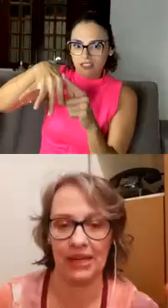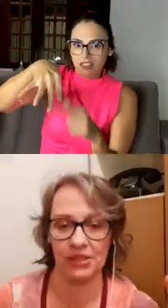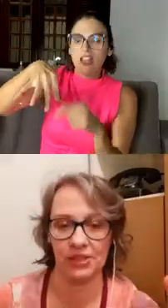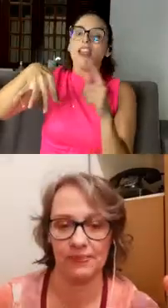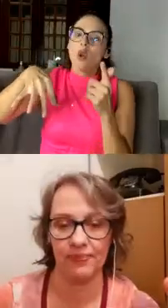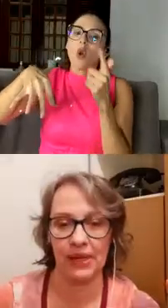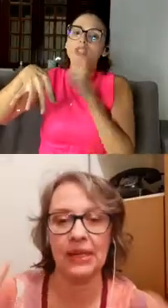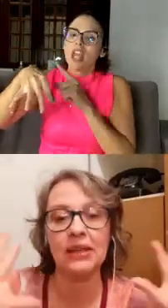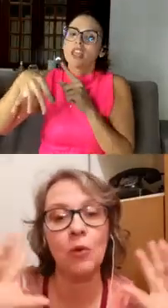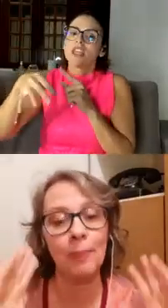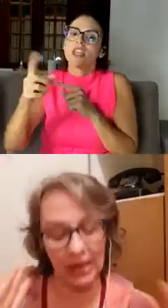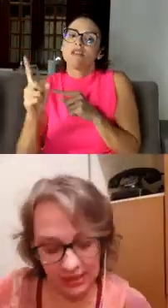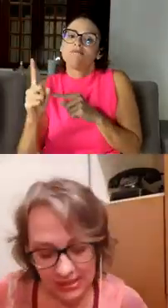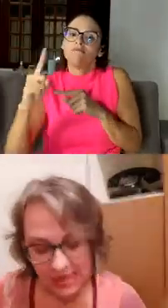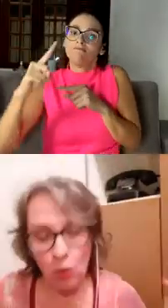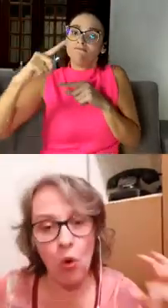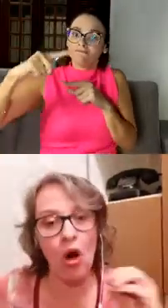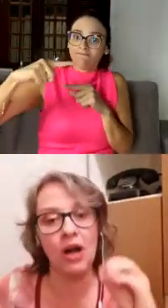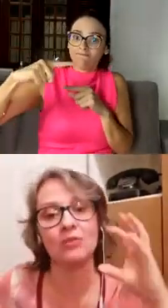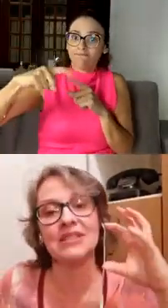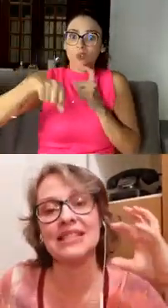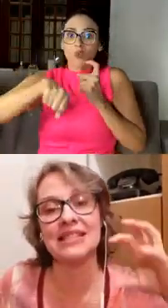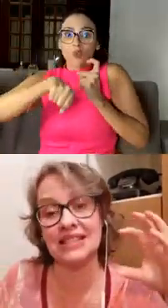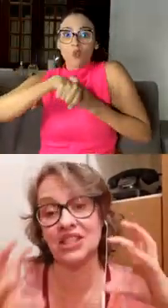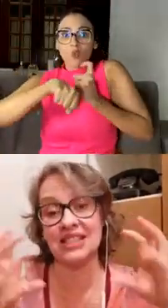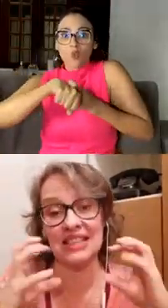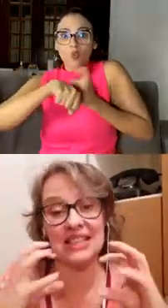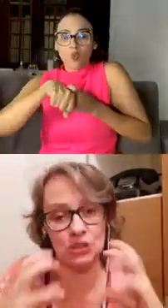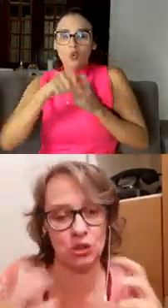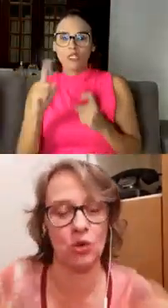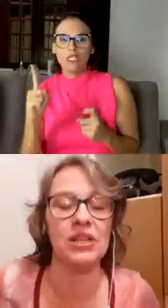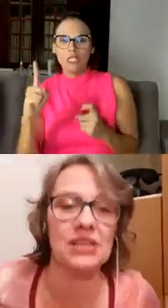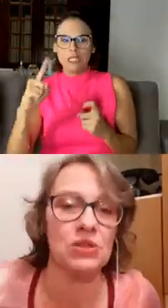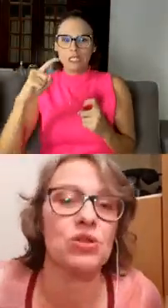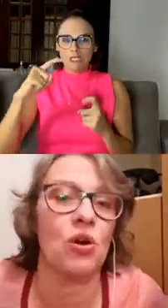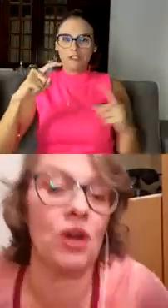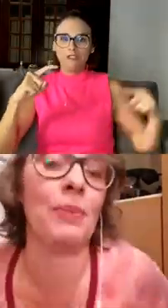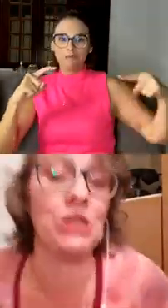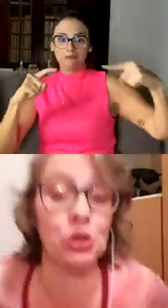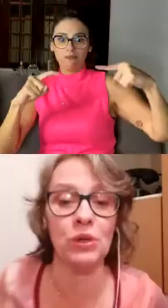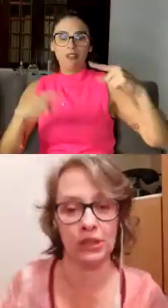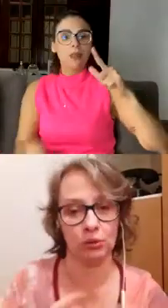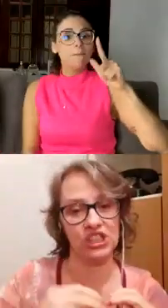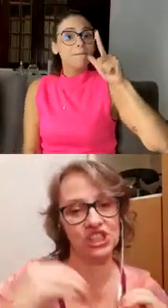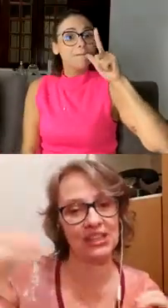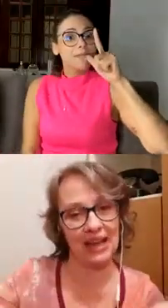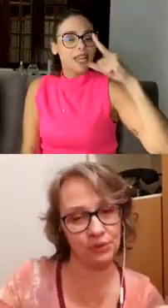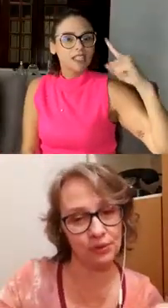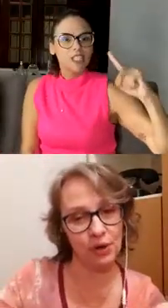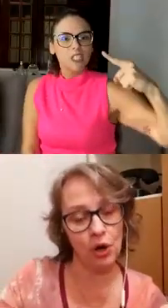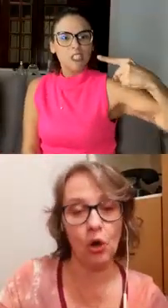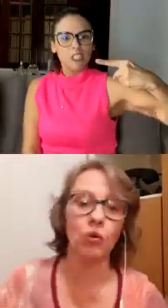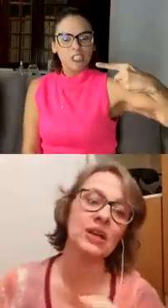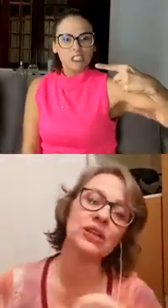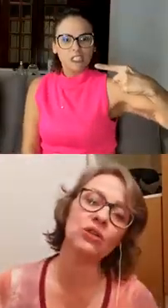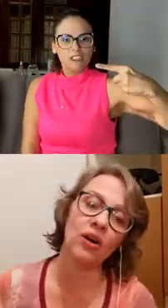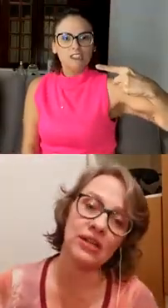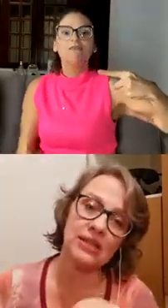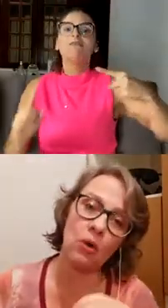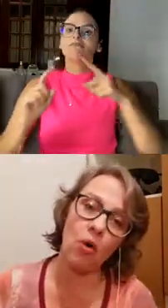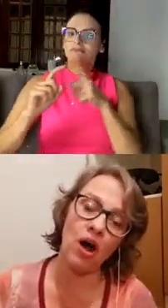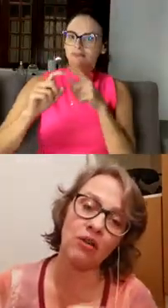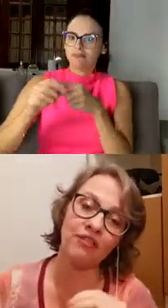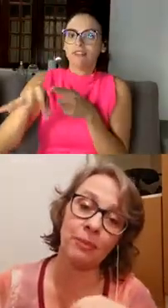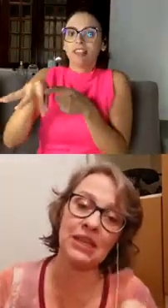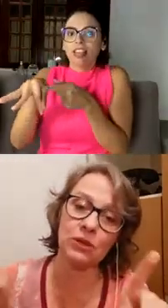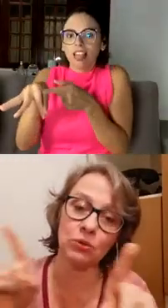pênis. Então, o pênis é o órgão de sensações, sensório masculino externo. O clitóris é